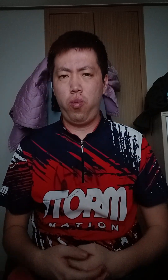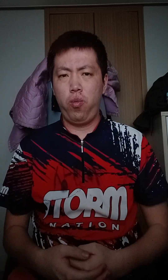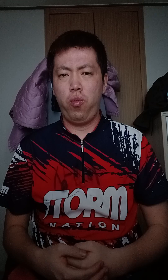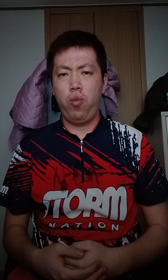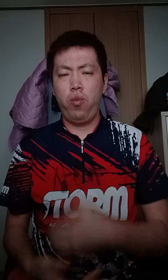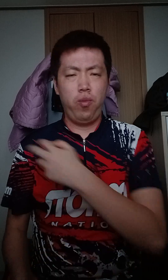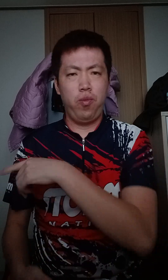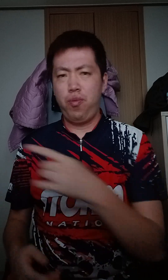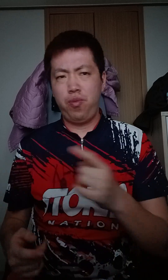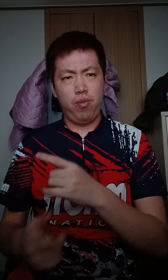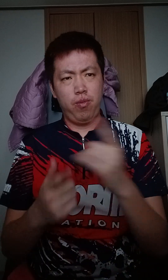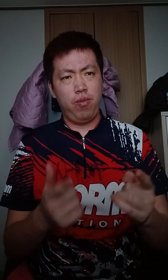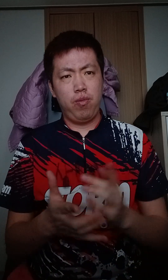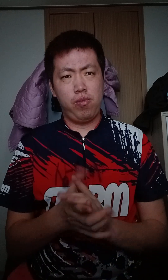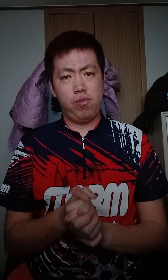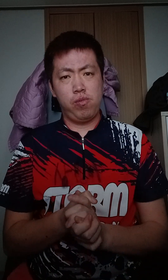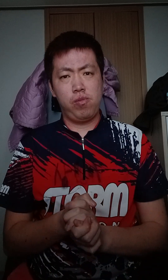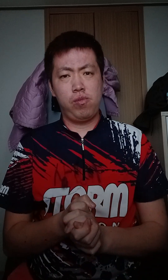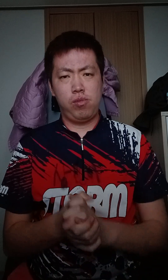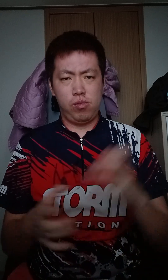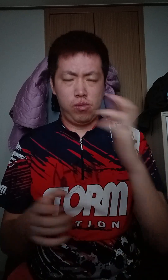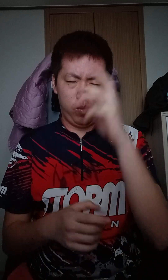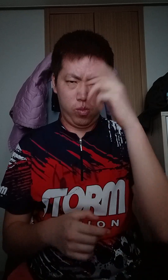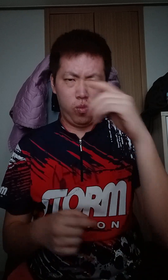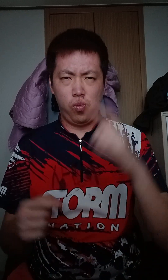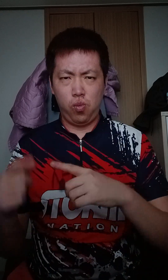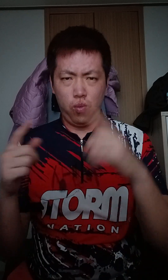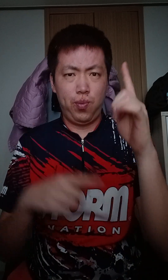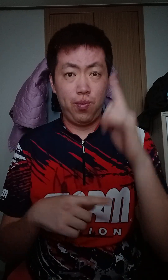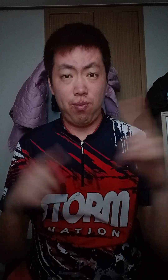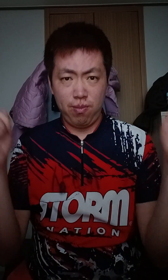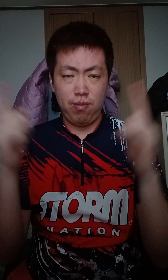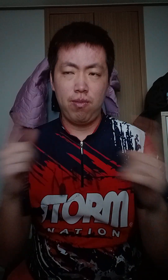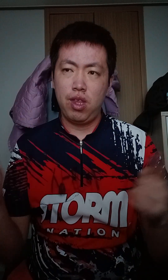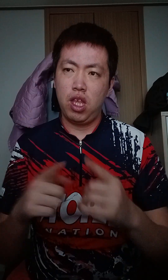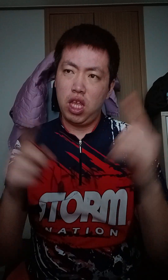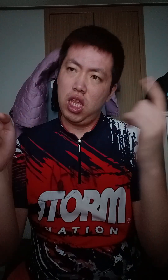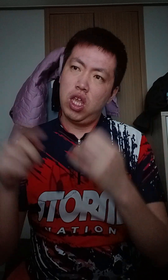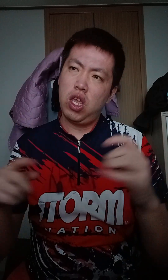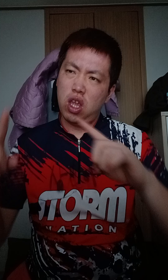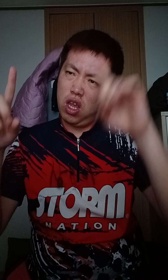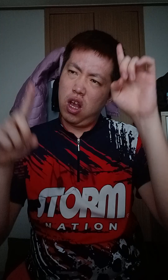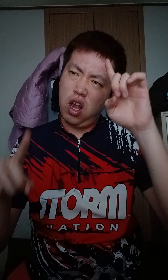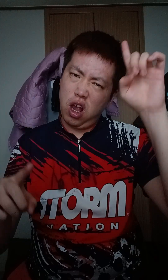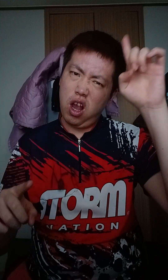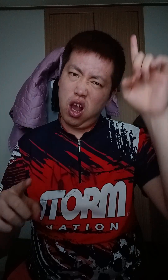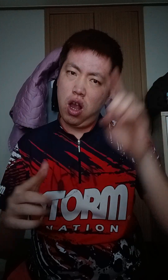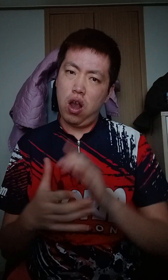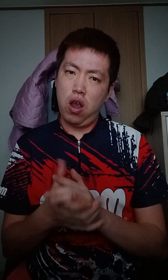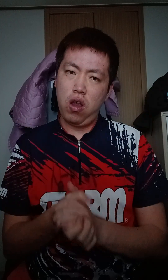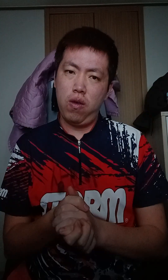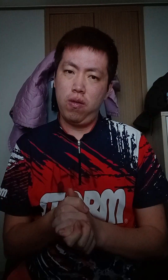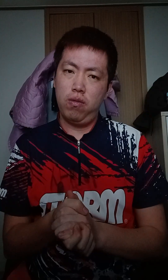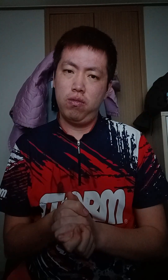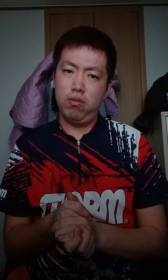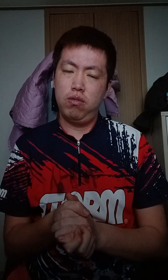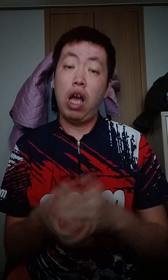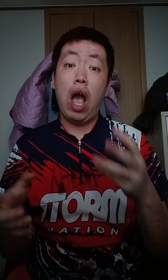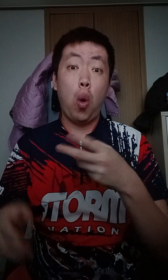뭐 사용이 전혀 안 되는 상황으로 가버리면 차라리 없는 것보다 어느 때는 더 화가 나는 경우가 있어요. 장애인 화장실이